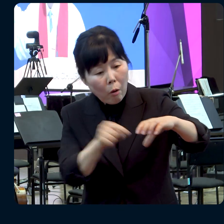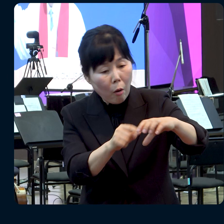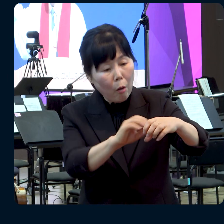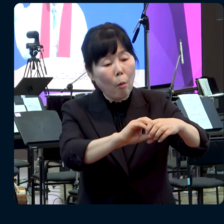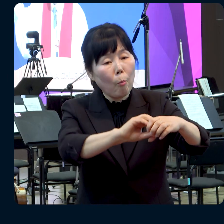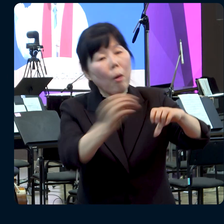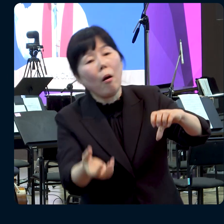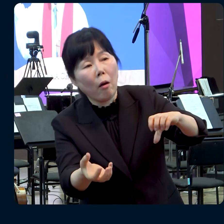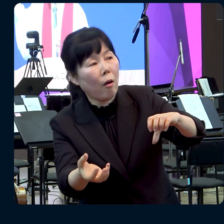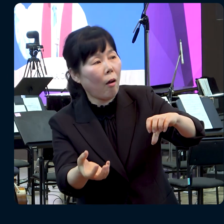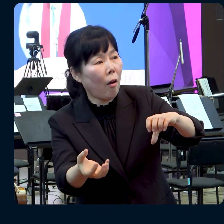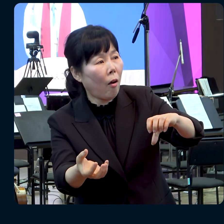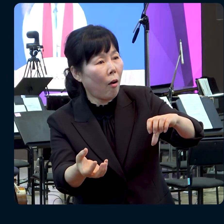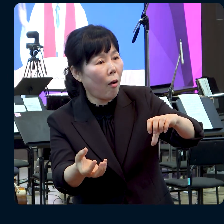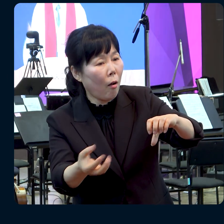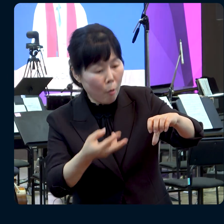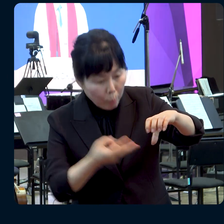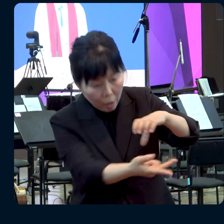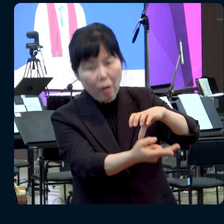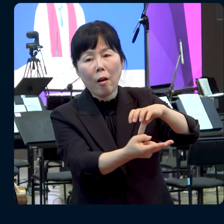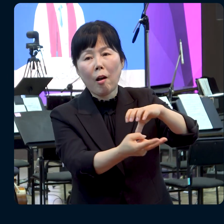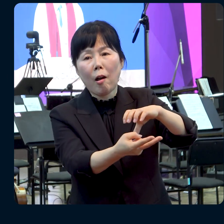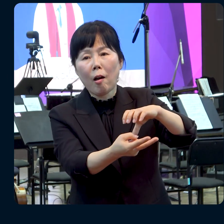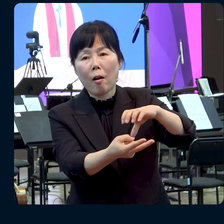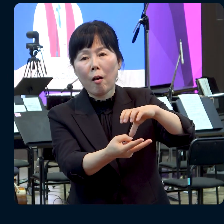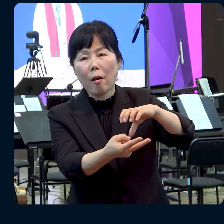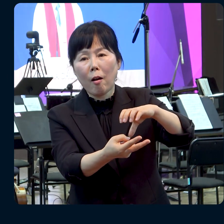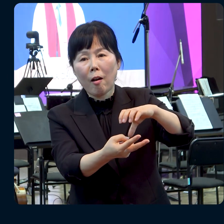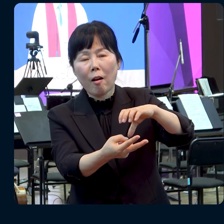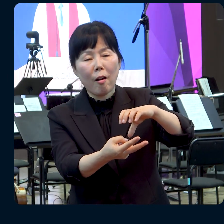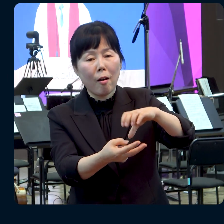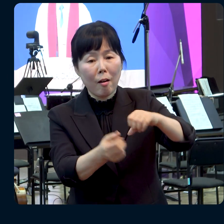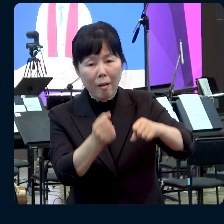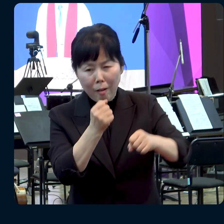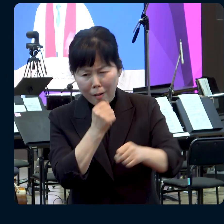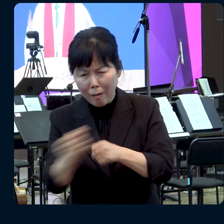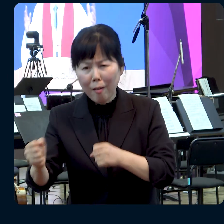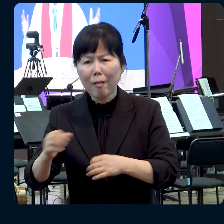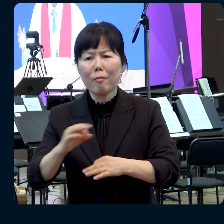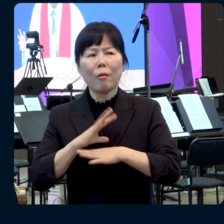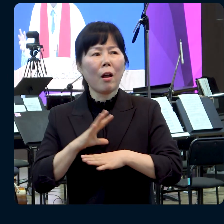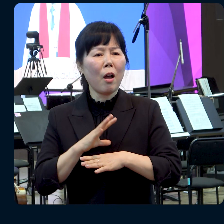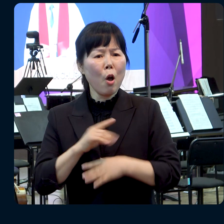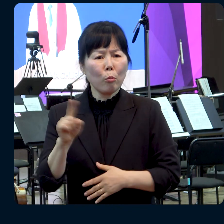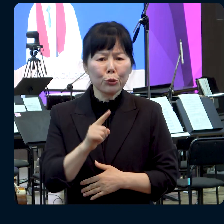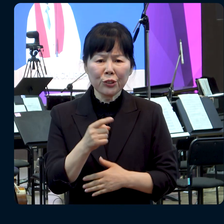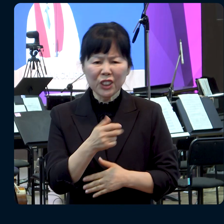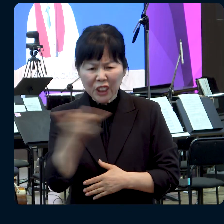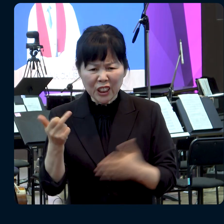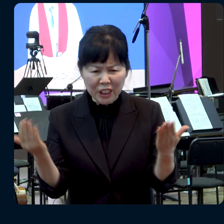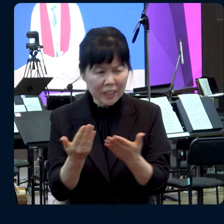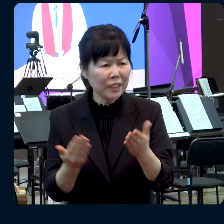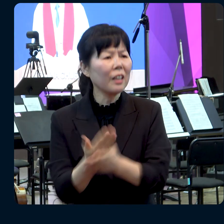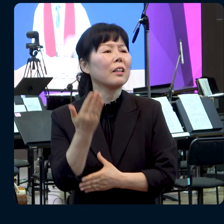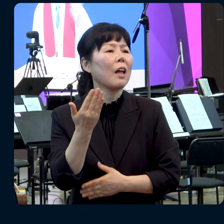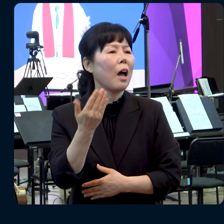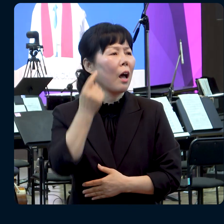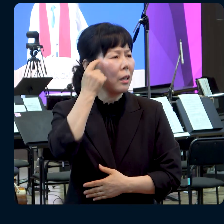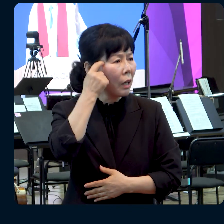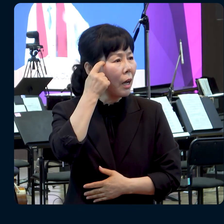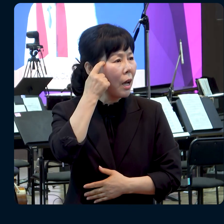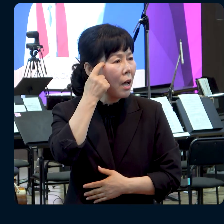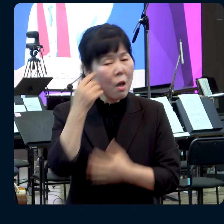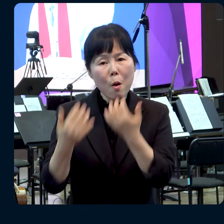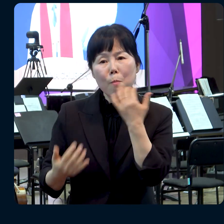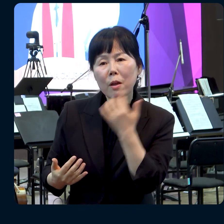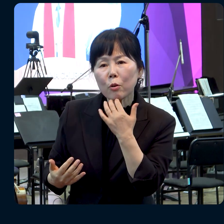있는 거예요. 무덤이 비어 있는 거예요. 너무 놀라서 이게 무슨 일이 벌어졌구나 생각하면서 베드로와